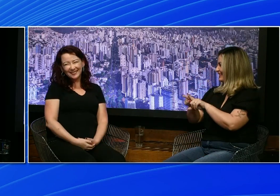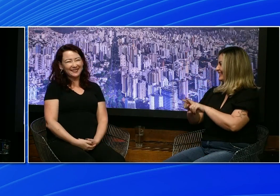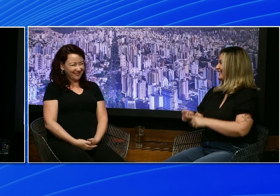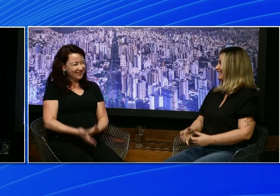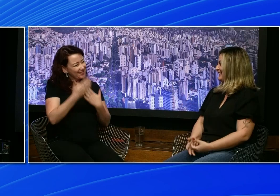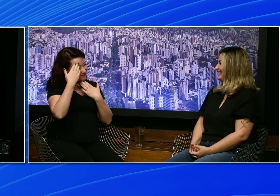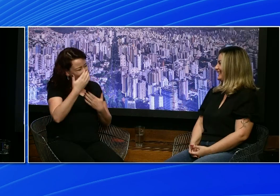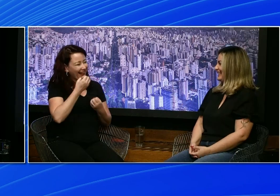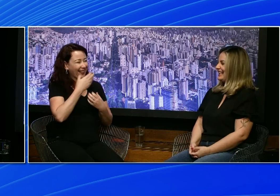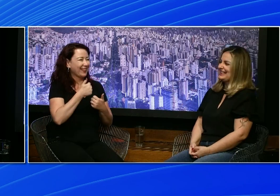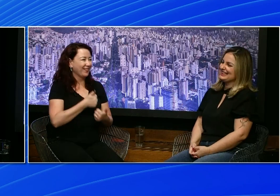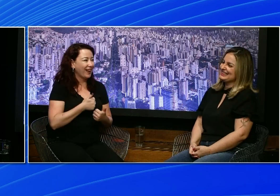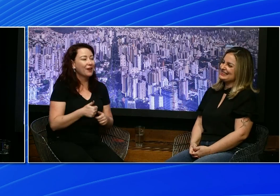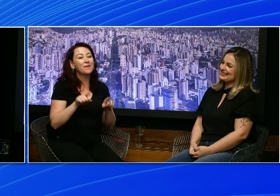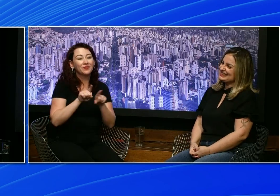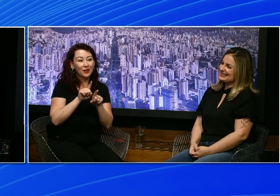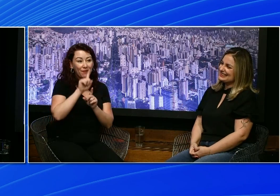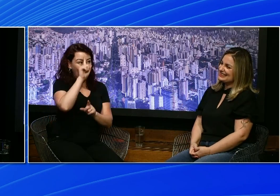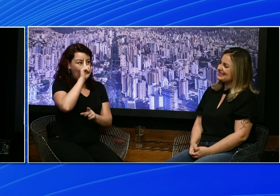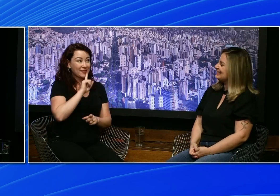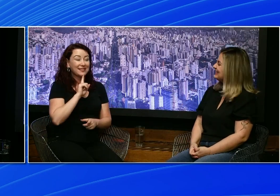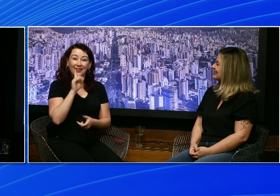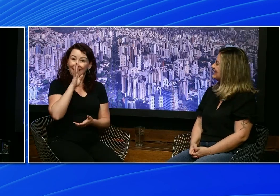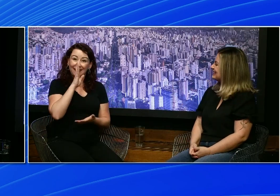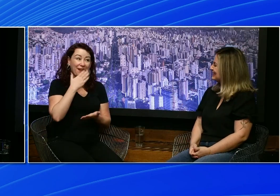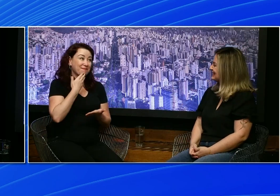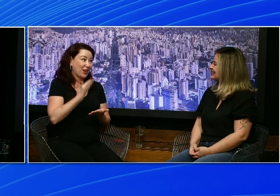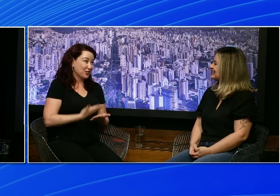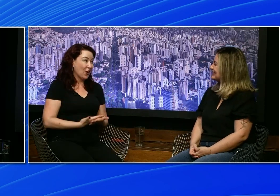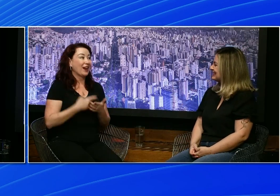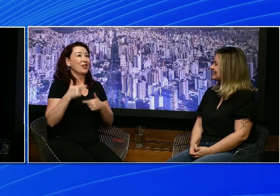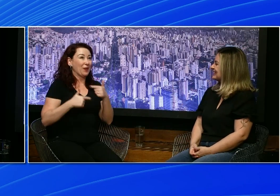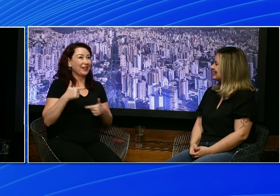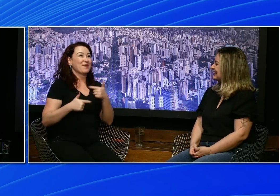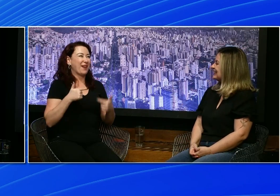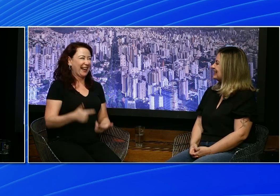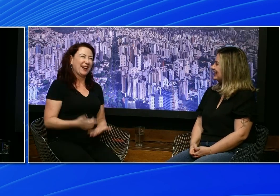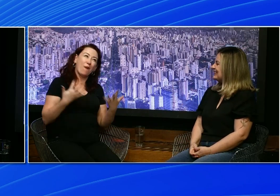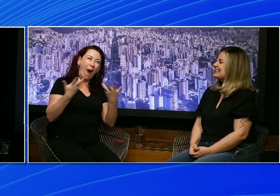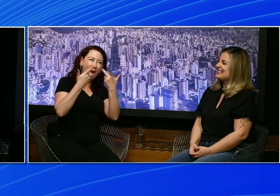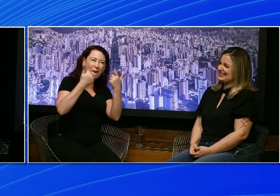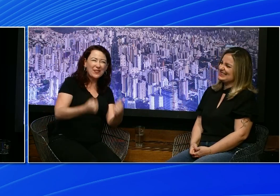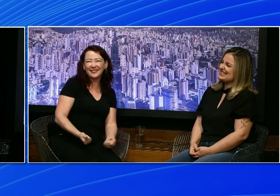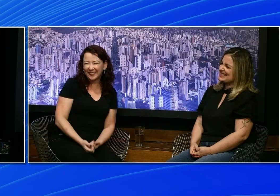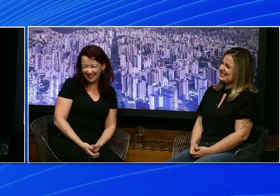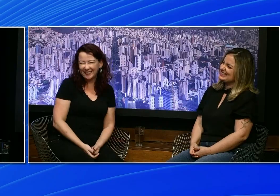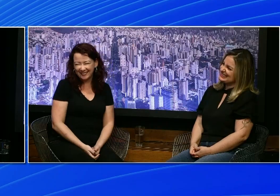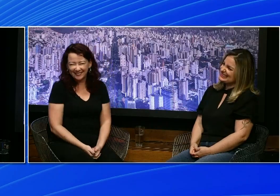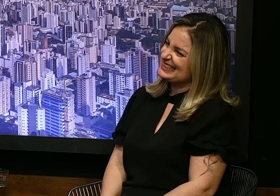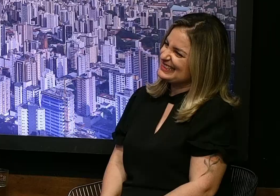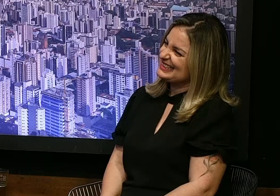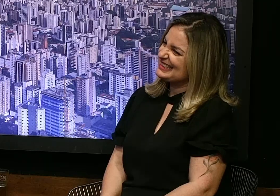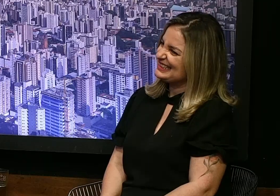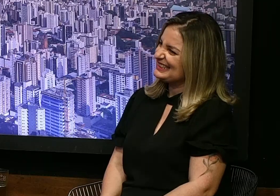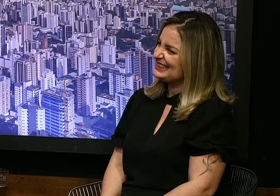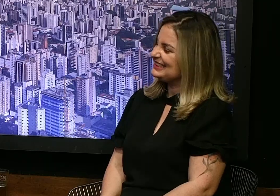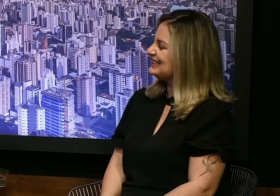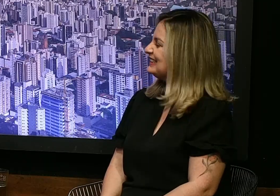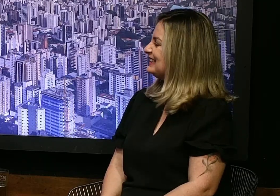Valeu demais. E, Rosane, impressionado, viu? Como você trabalha, viu? Uau! Tempo inteiro. Parabéns, viu, Rosane?